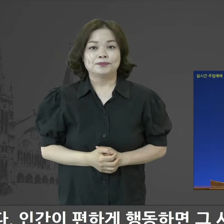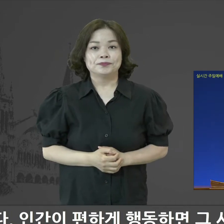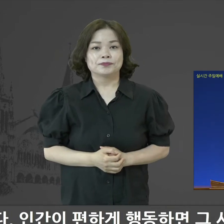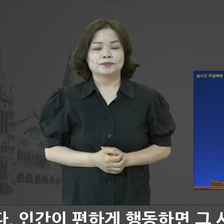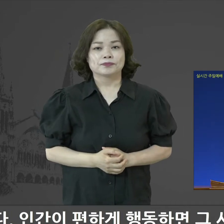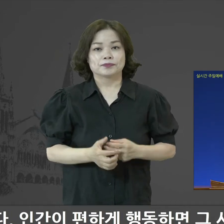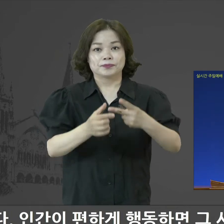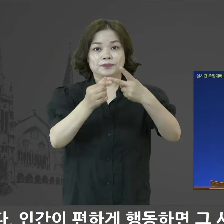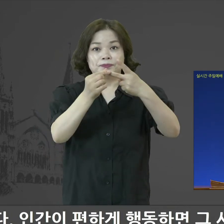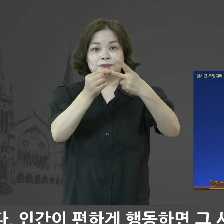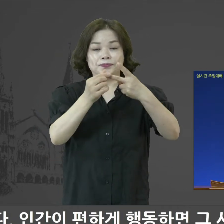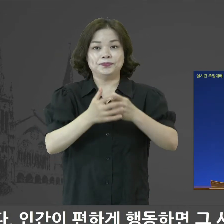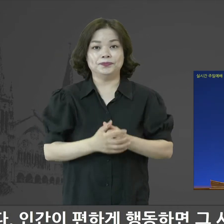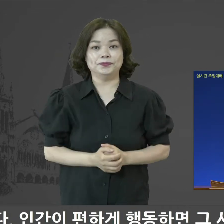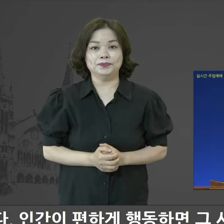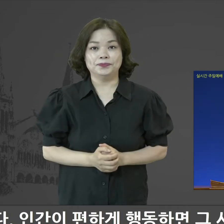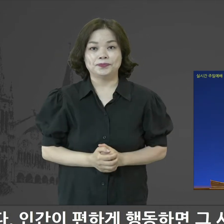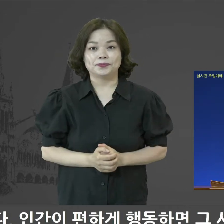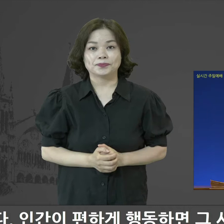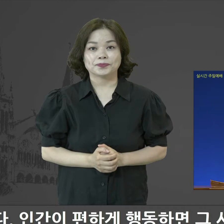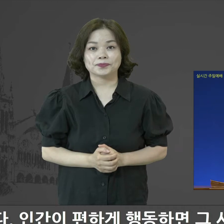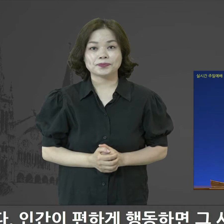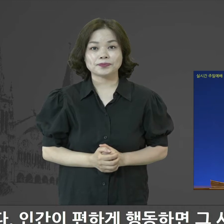두 번째,